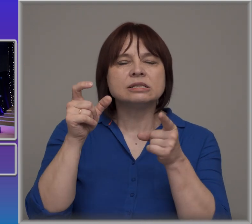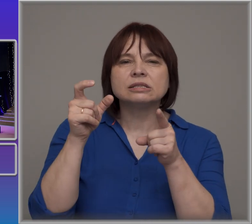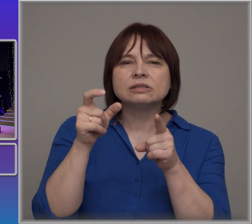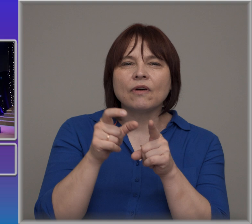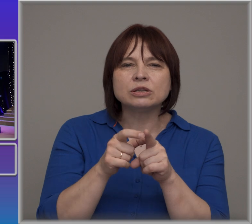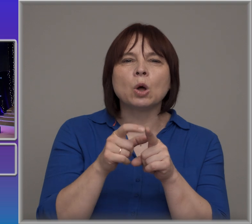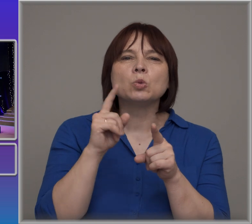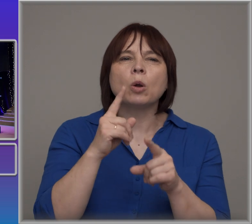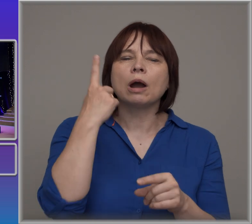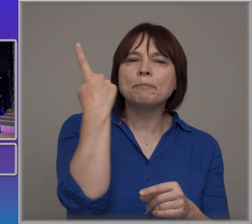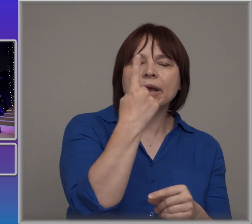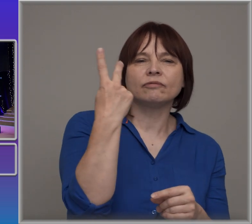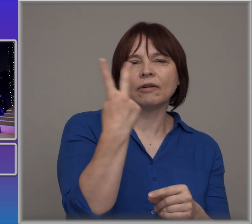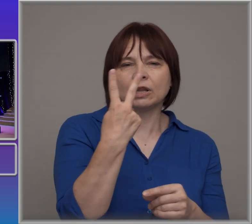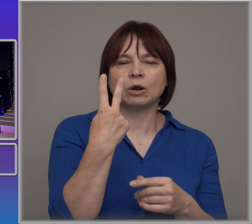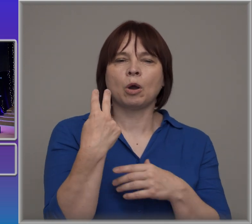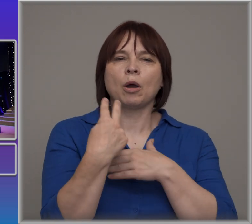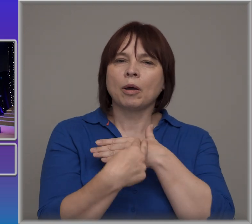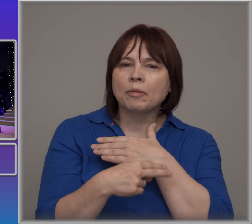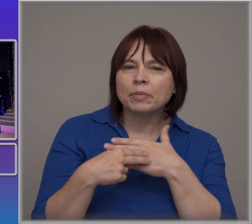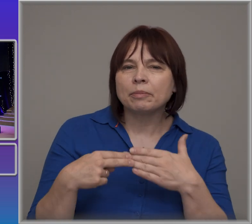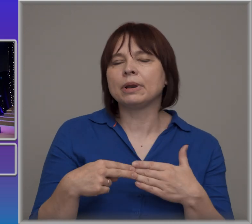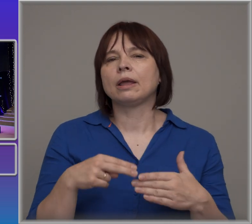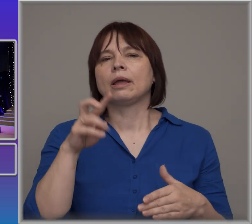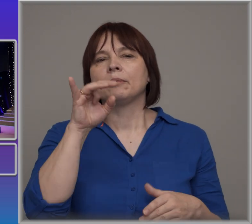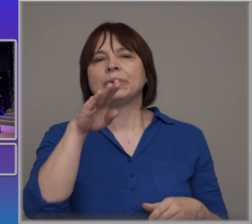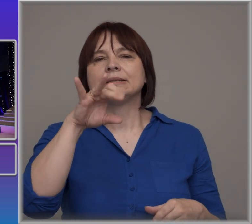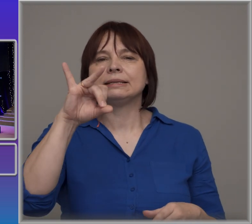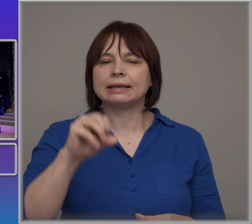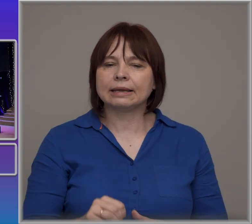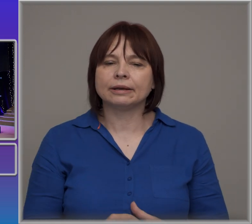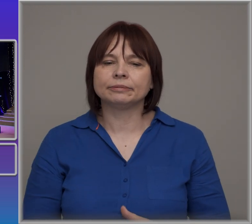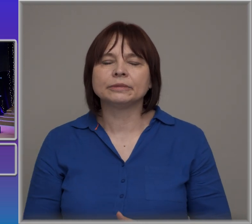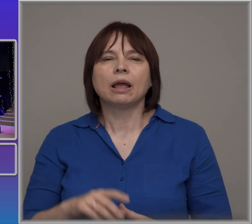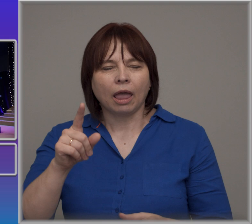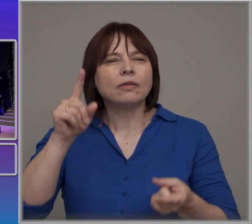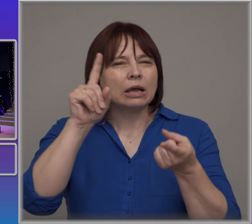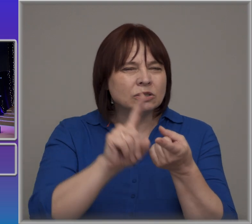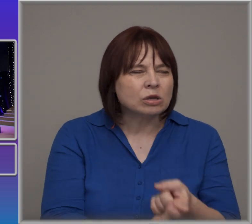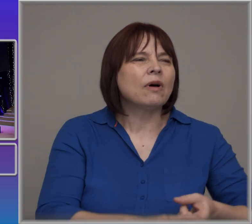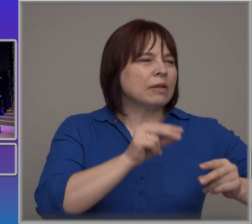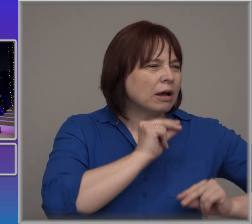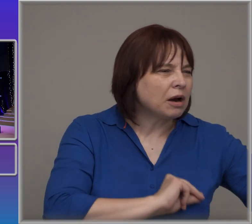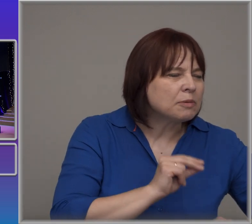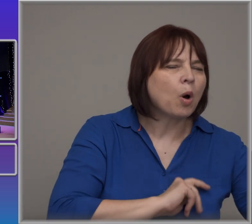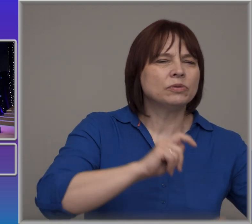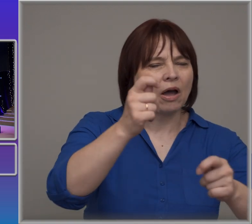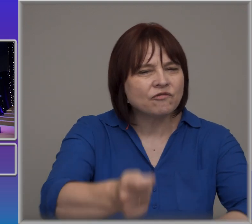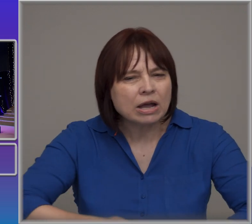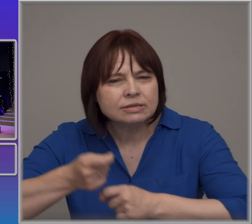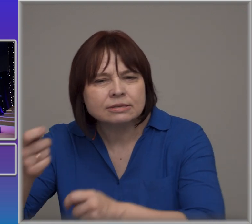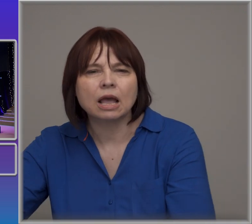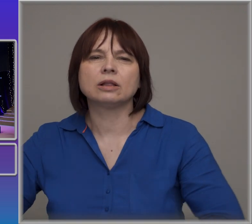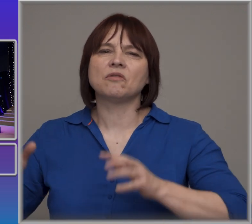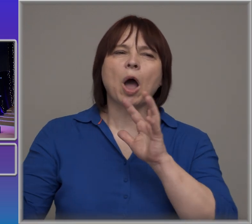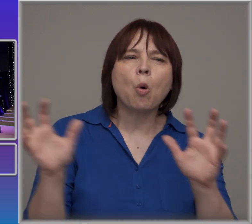человека, наделяя его своими качествами, своими образами, а как Бог открывается в Священном Писании, Он открывает себя